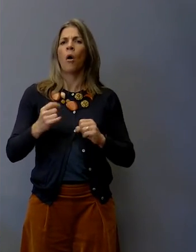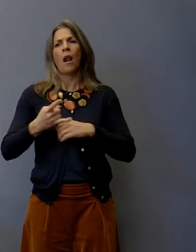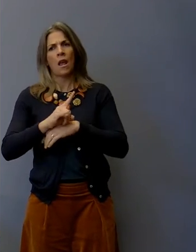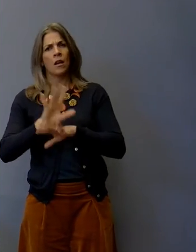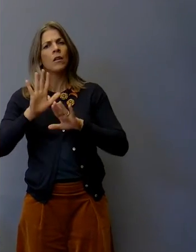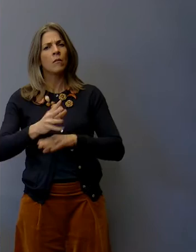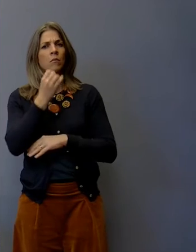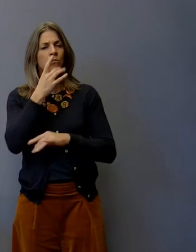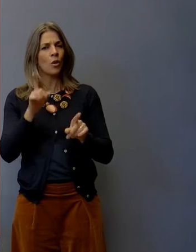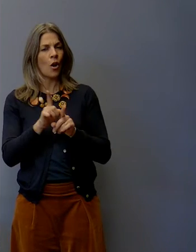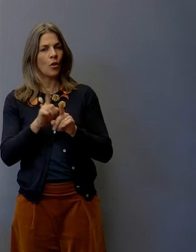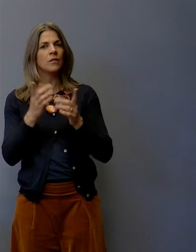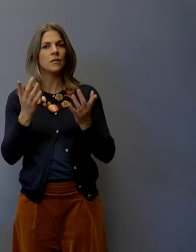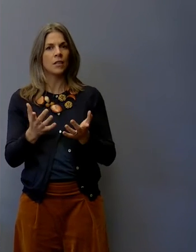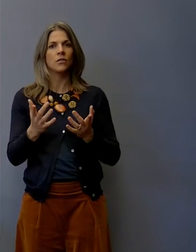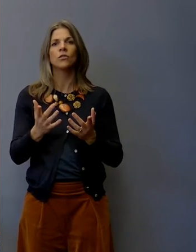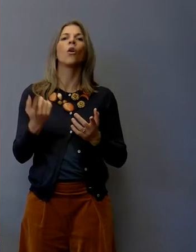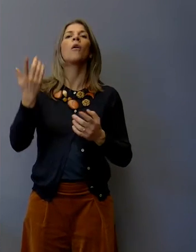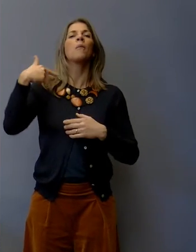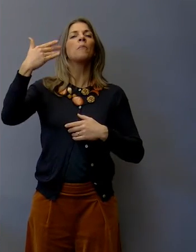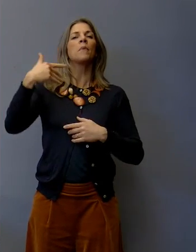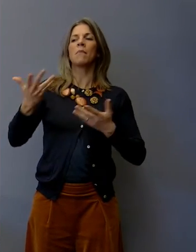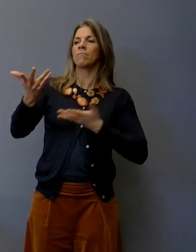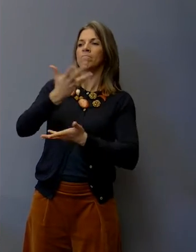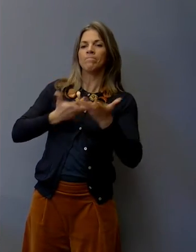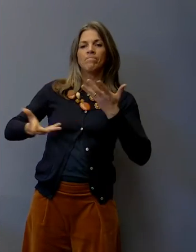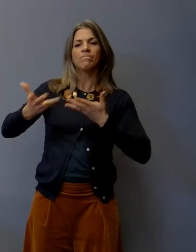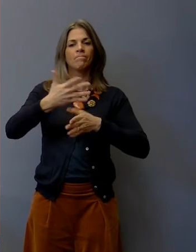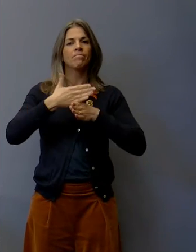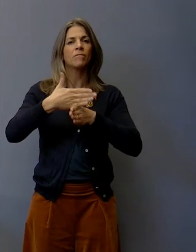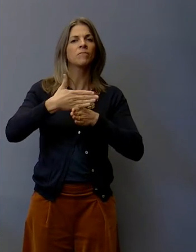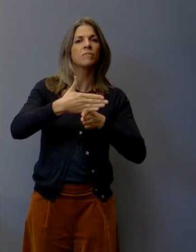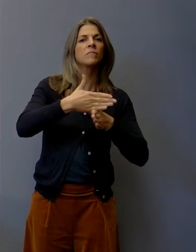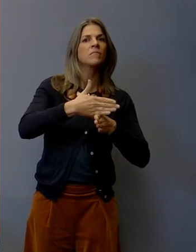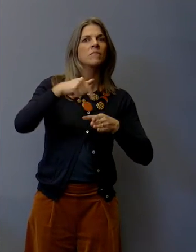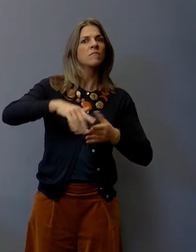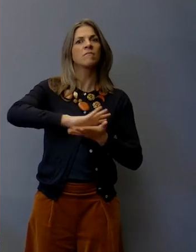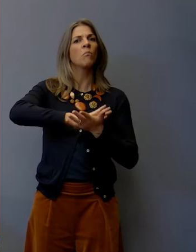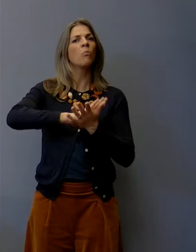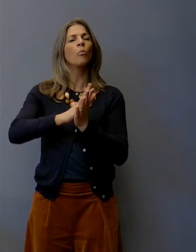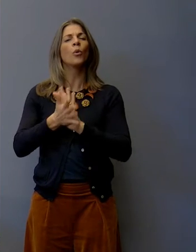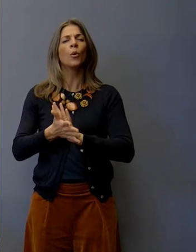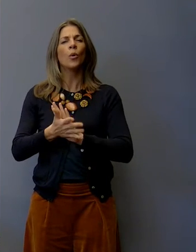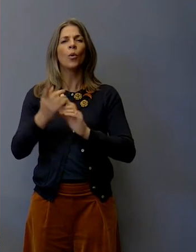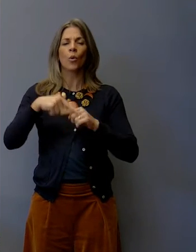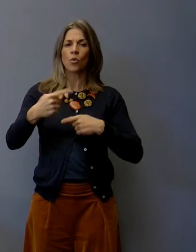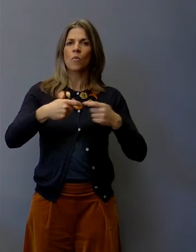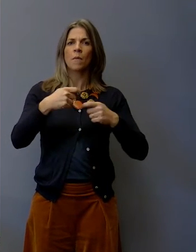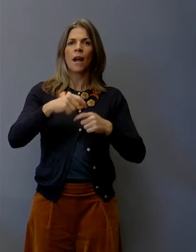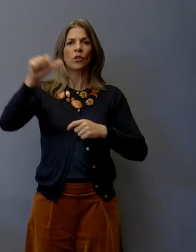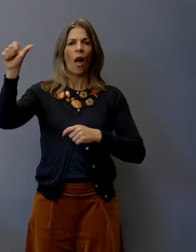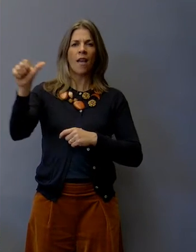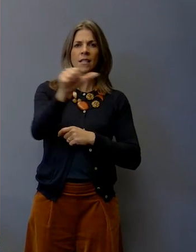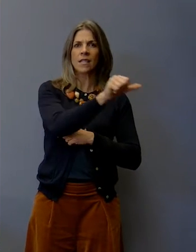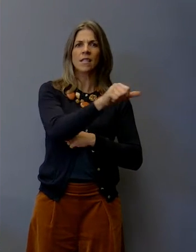il metodo della condivisione è stato violentemente calpestato alle decisioni di esselunga la revisione dello statuto anti municipale ne sono le tristi ed